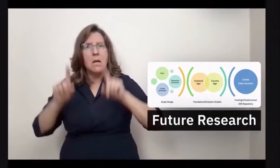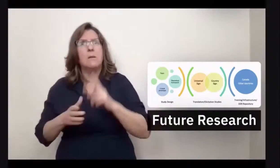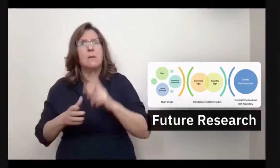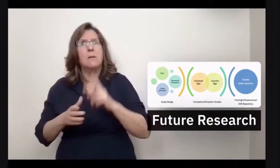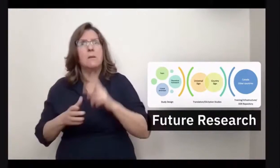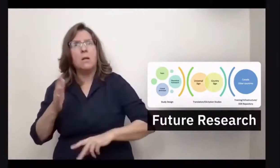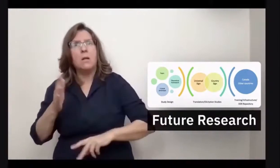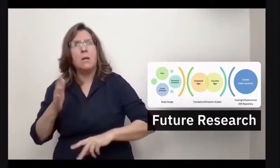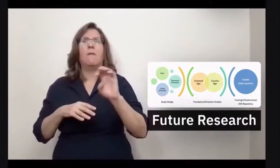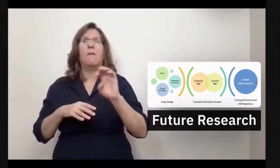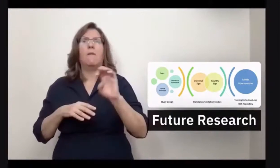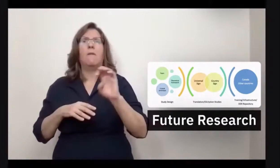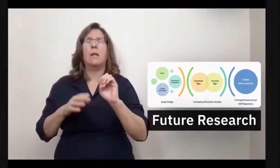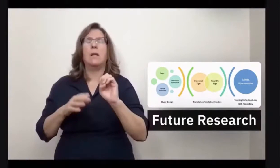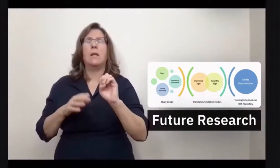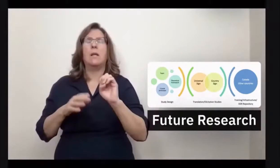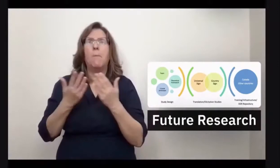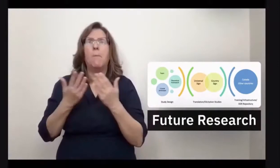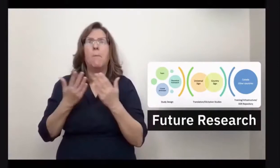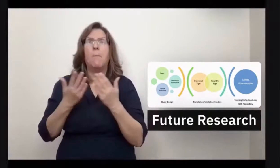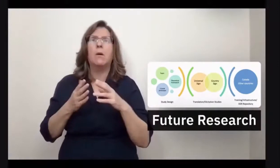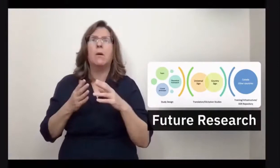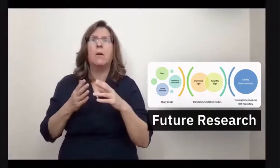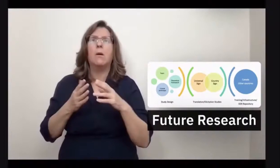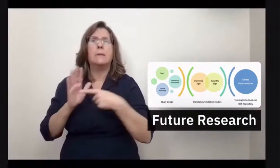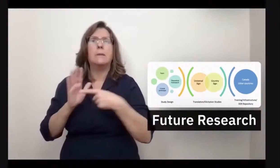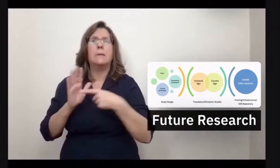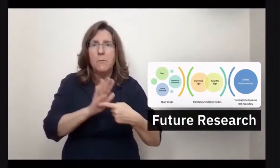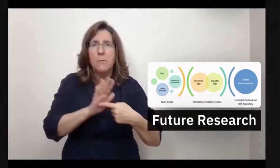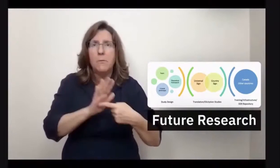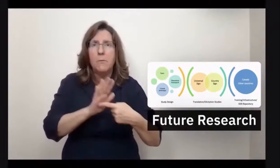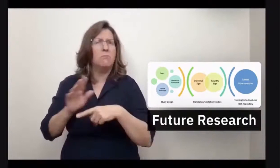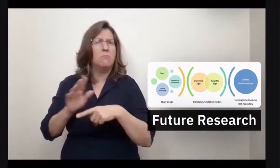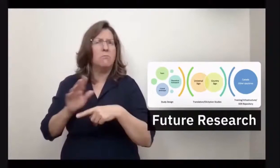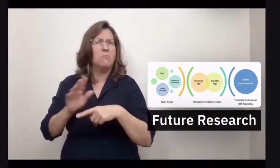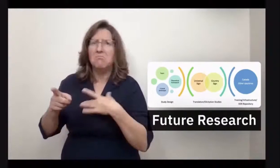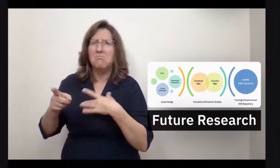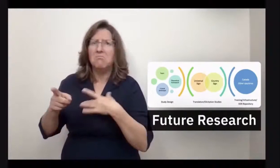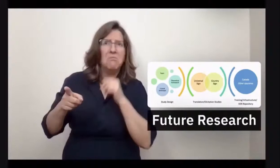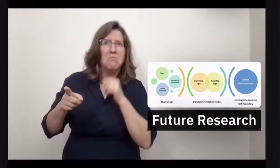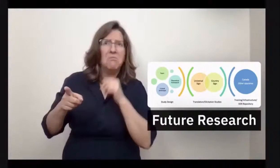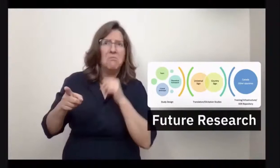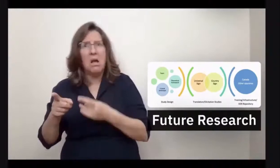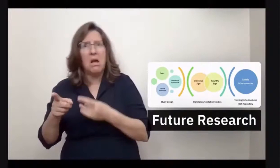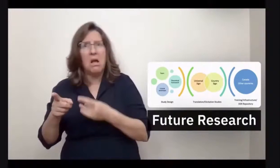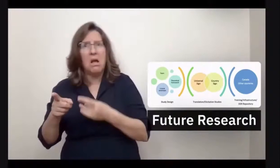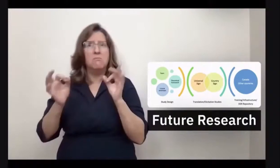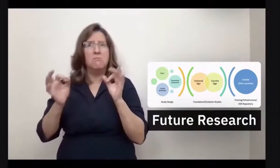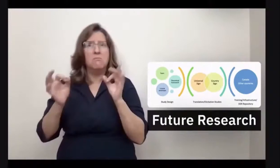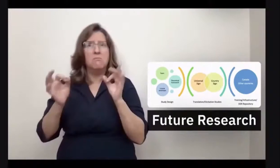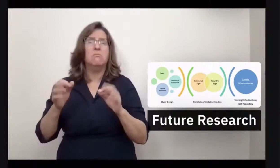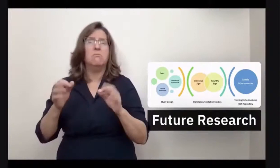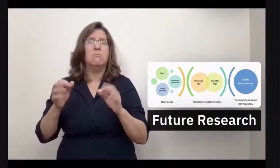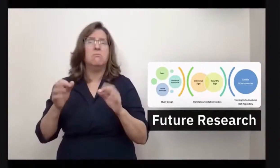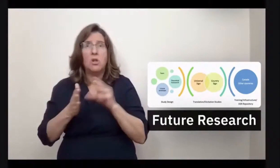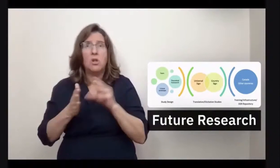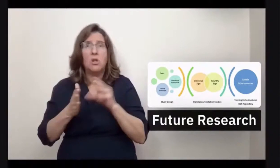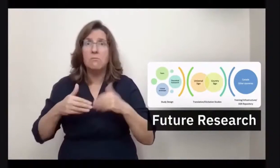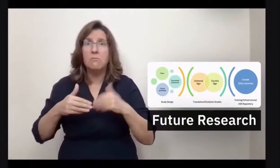Y finalmente, necesitamos investigar qué tipo de repositorio de recursos de educación abierta va